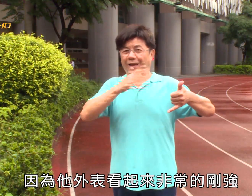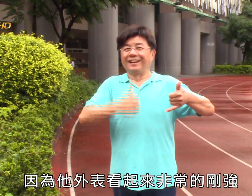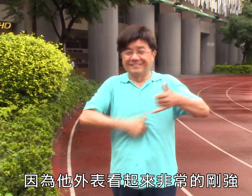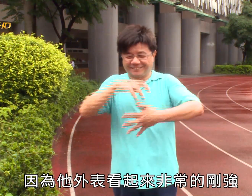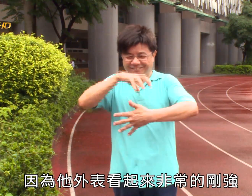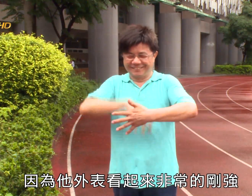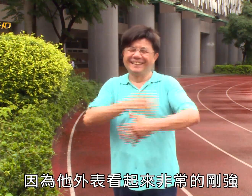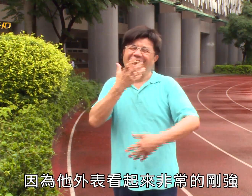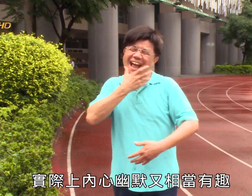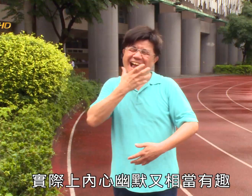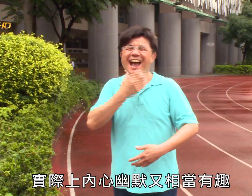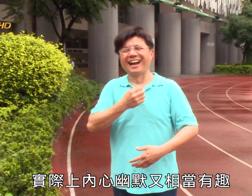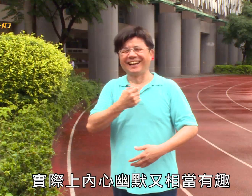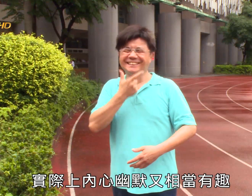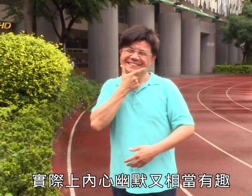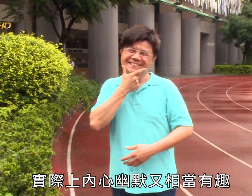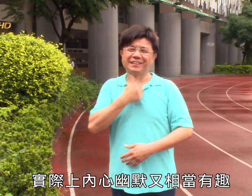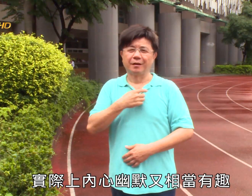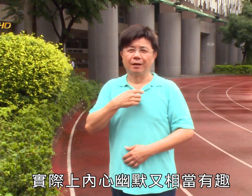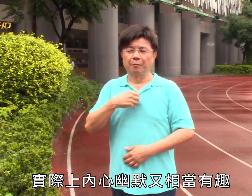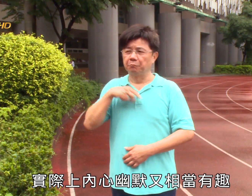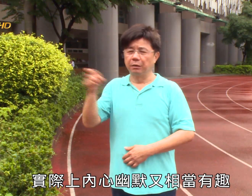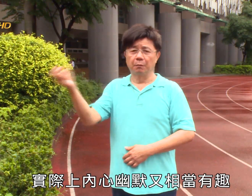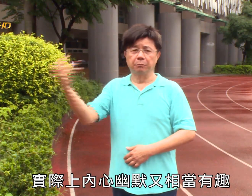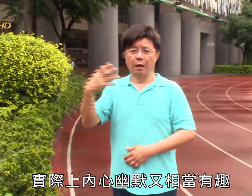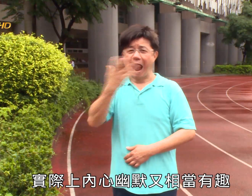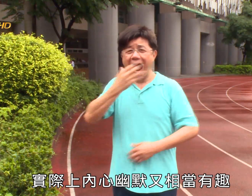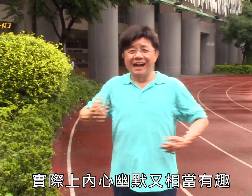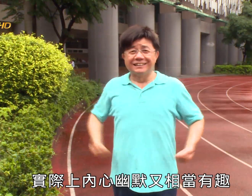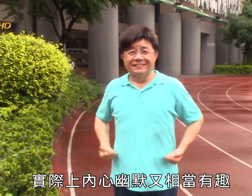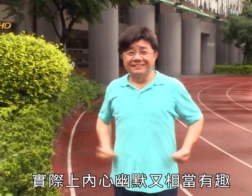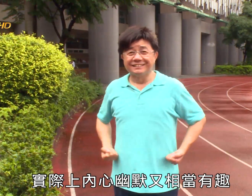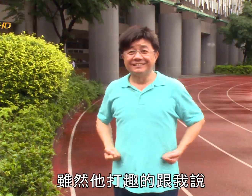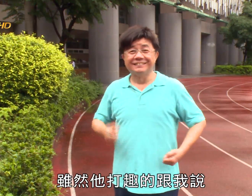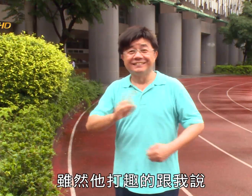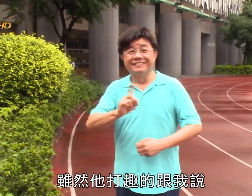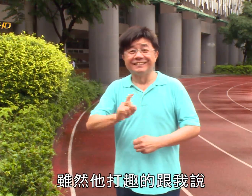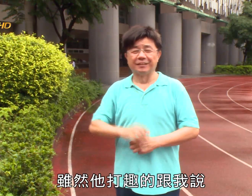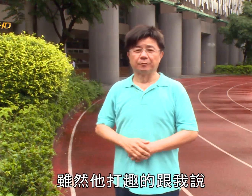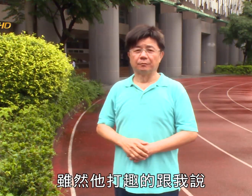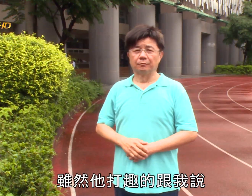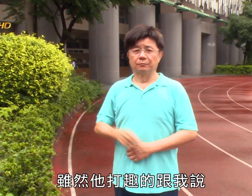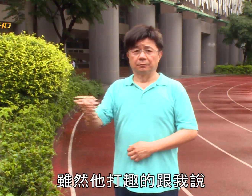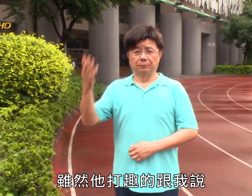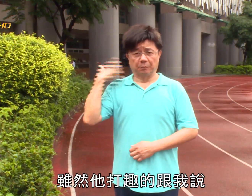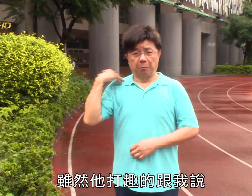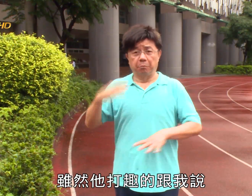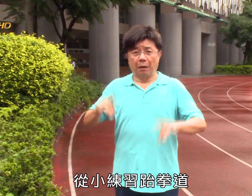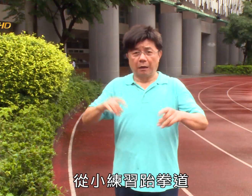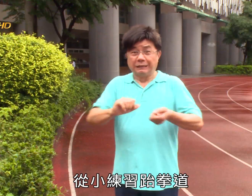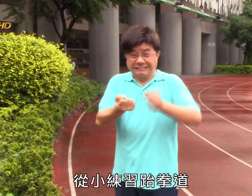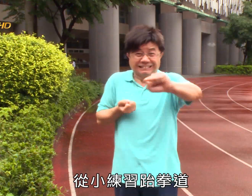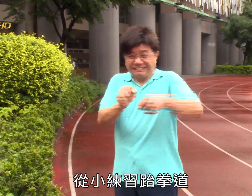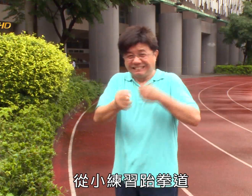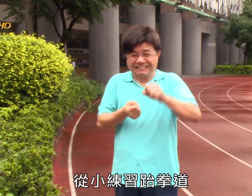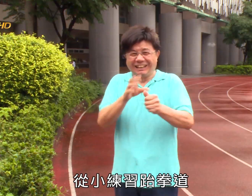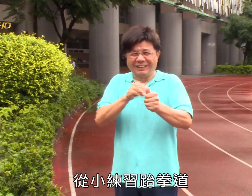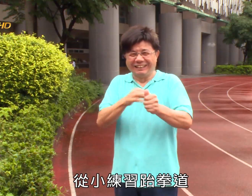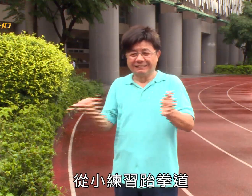的刚强，实际上内心幽默又相当有趣。虽然他打趣的跟我说啊，从小练习跆拳道，